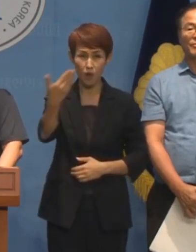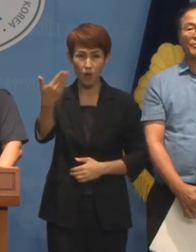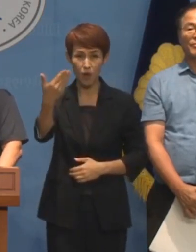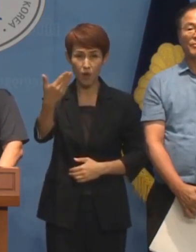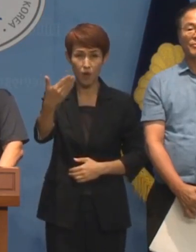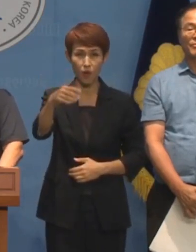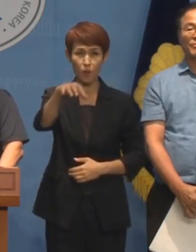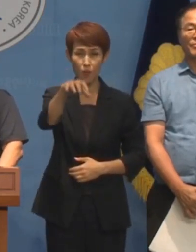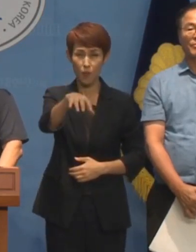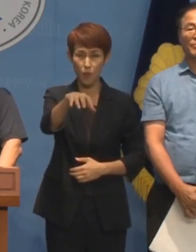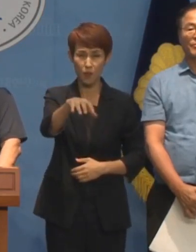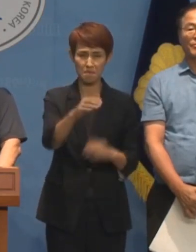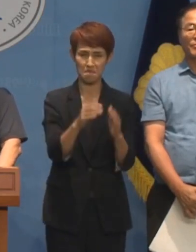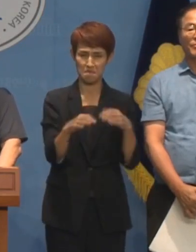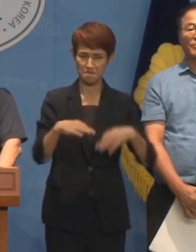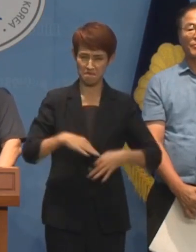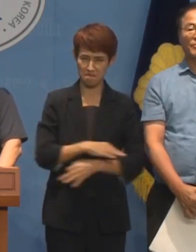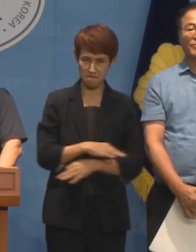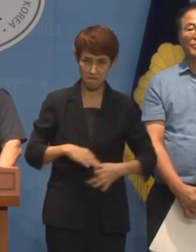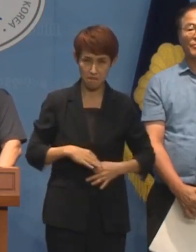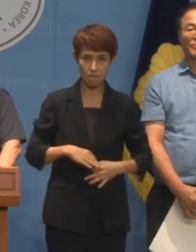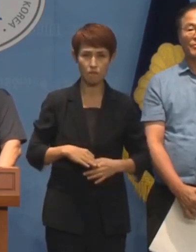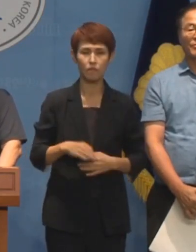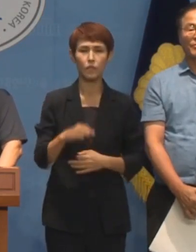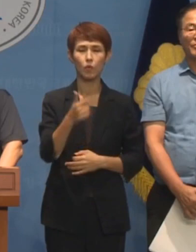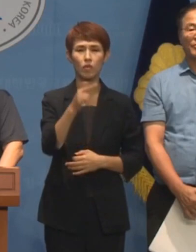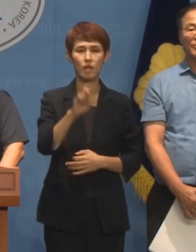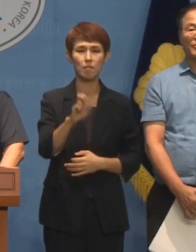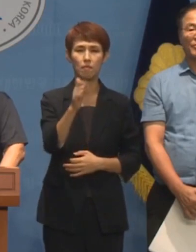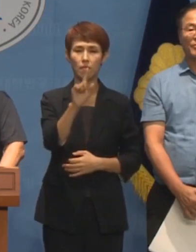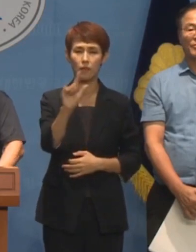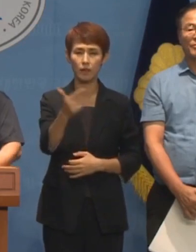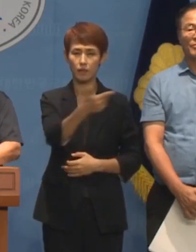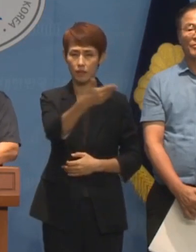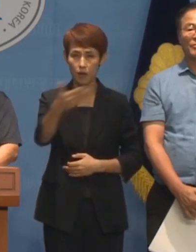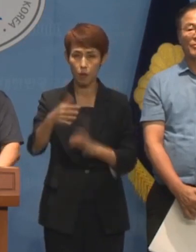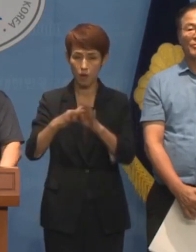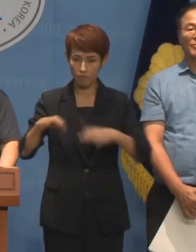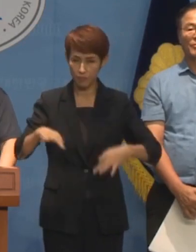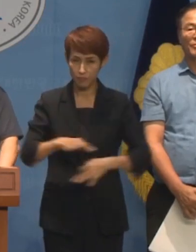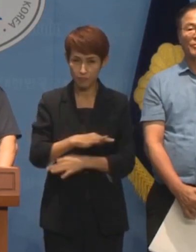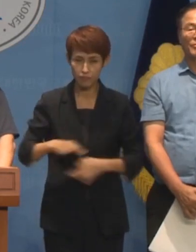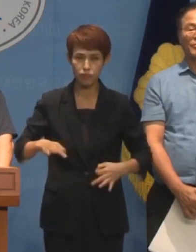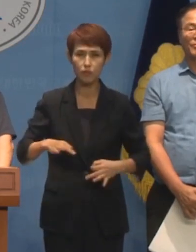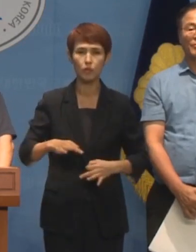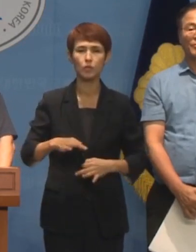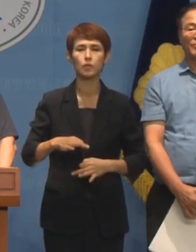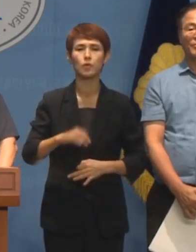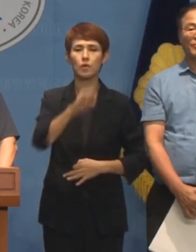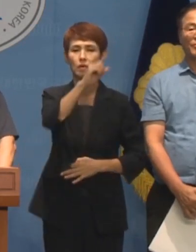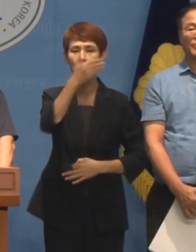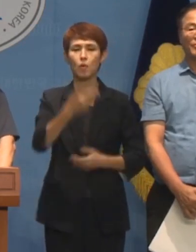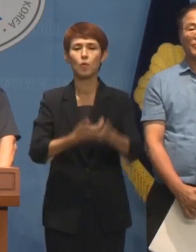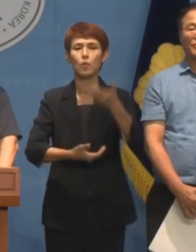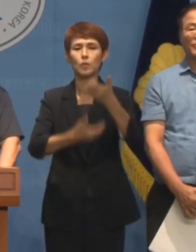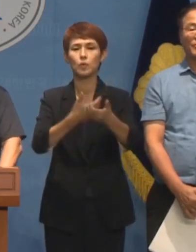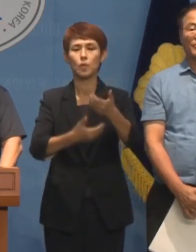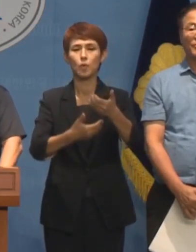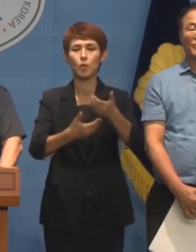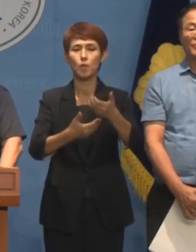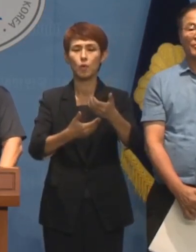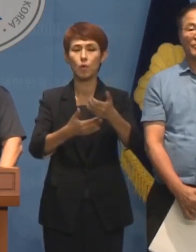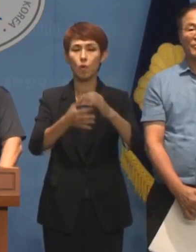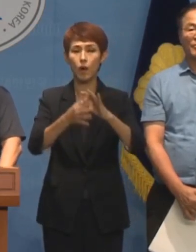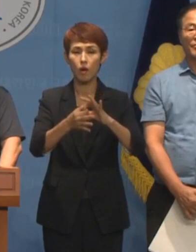비리, 공흥지구 비리, 남양평 휴게소와 관련된 비리, 그리고 서울 양평 고속도로 국정농단을 폭로한